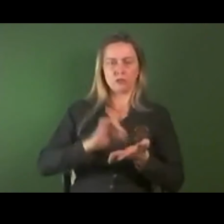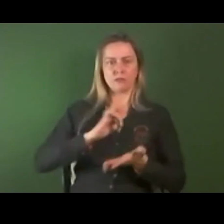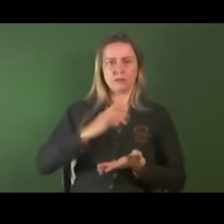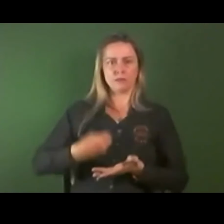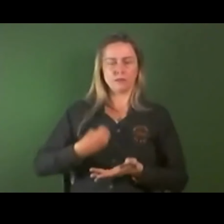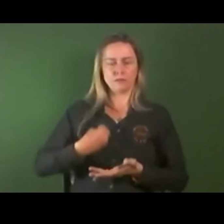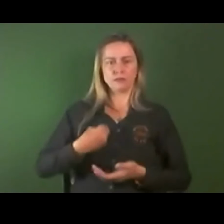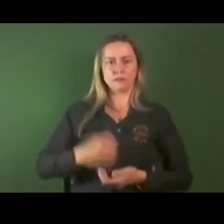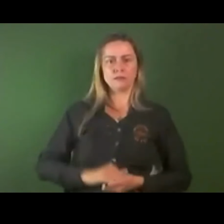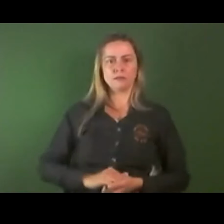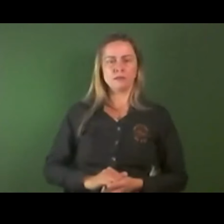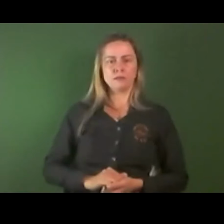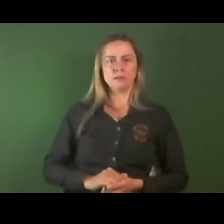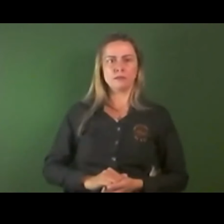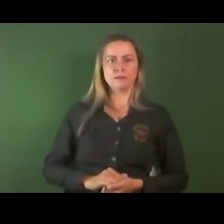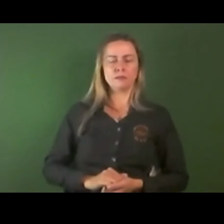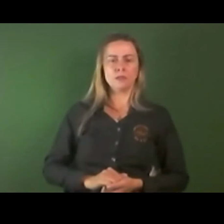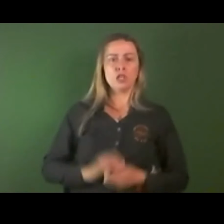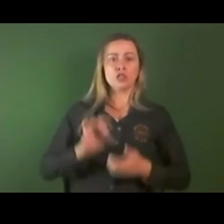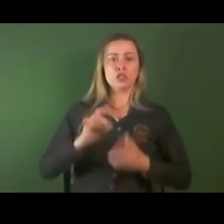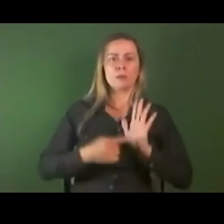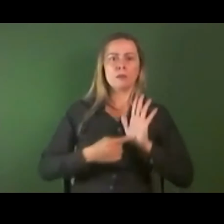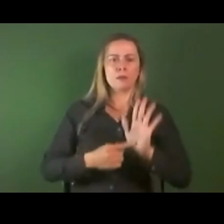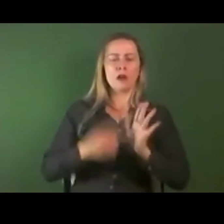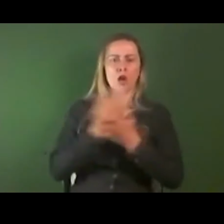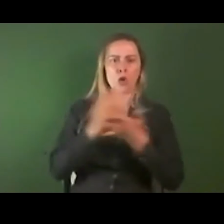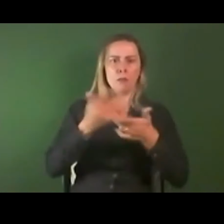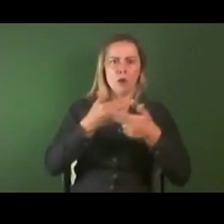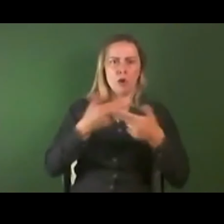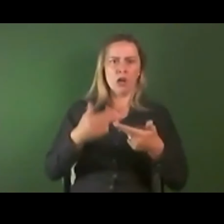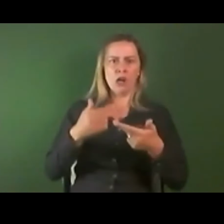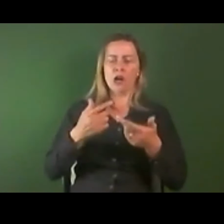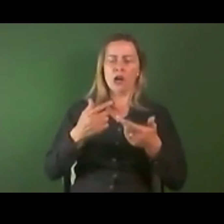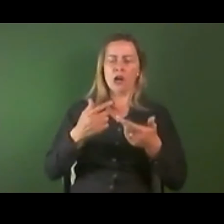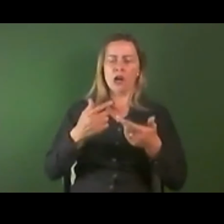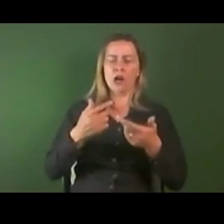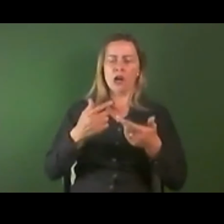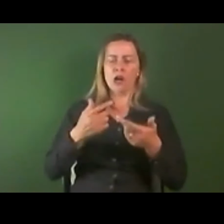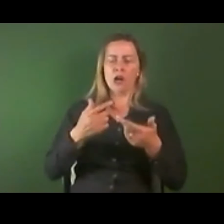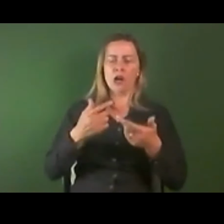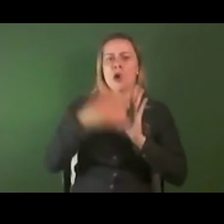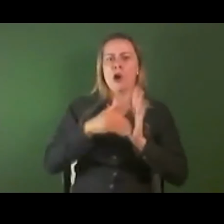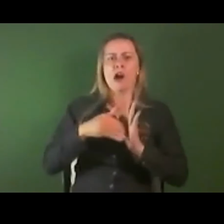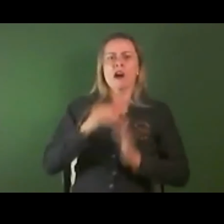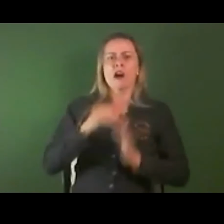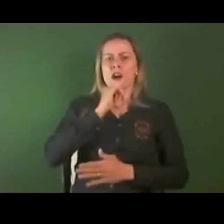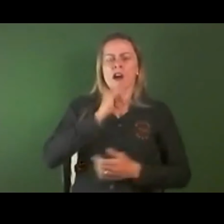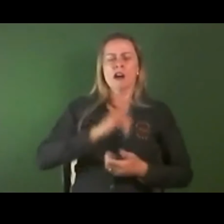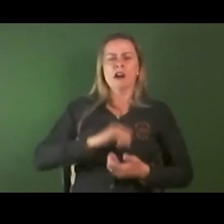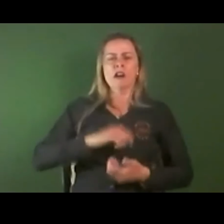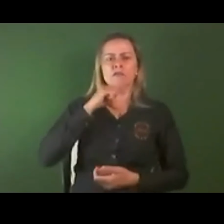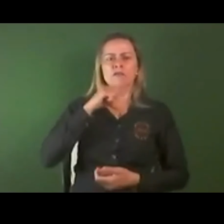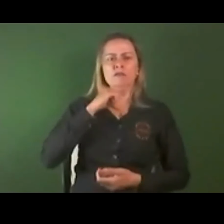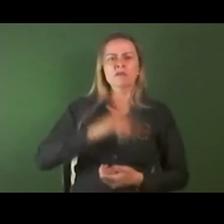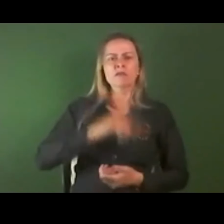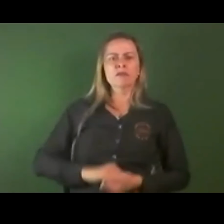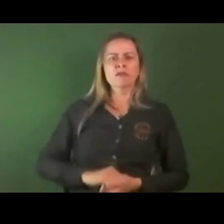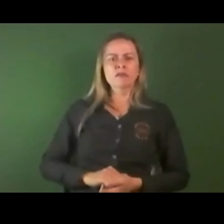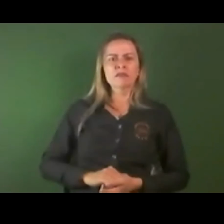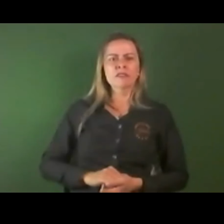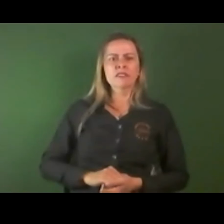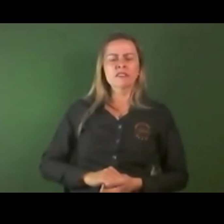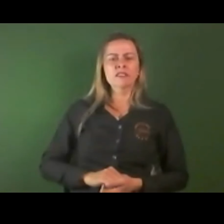Tá? Então, só para mostrar algumas coisas do livro, não vou poder, infelizmente, mostrar o livro inteiro, mas, por exemplo, a gente